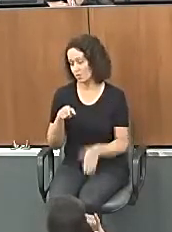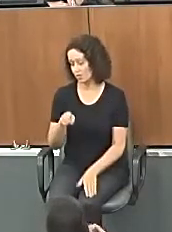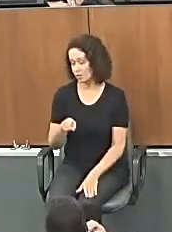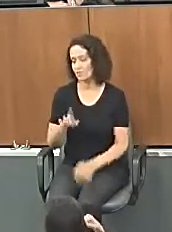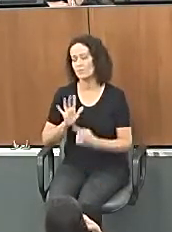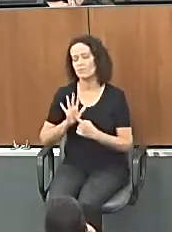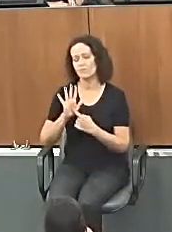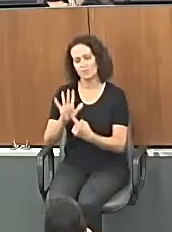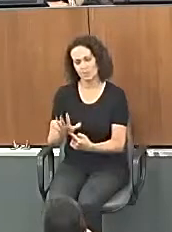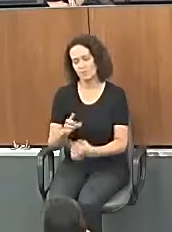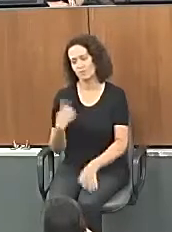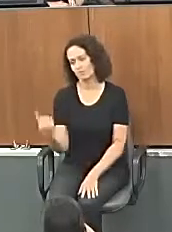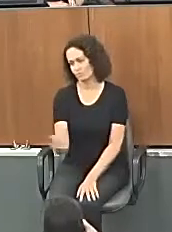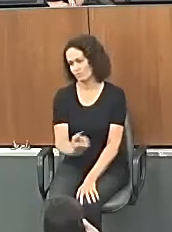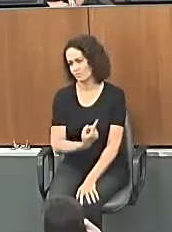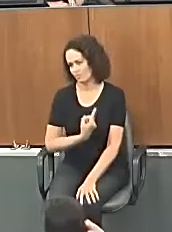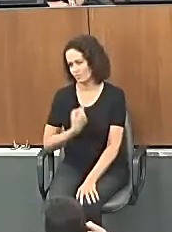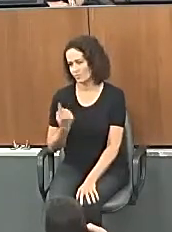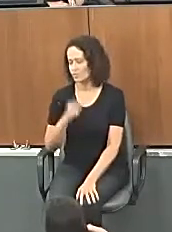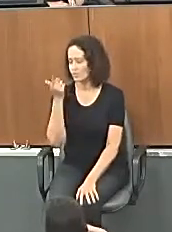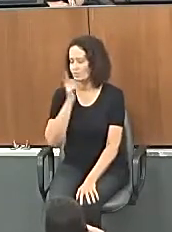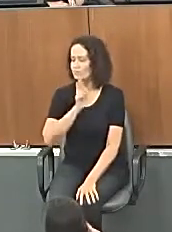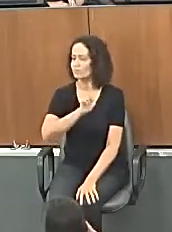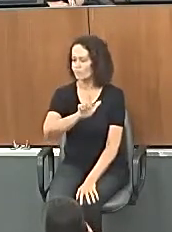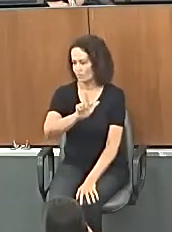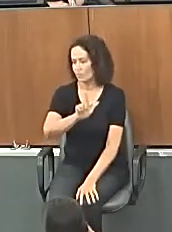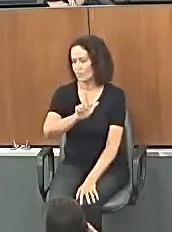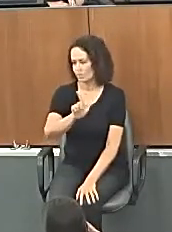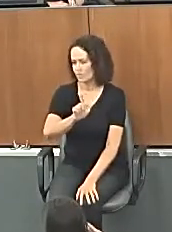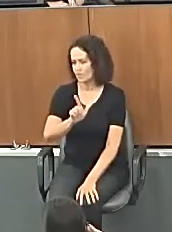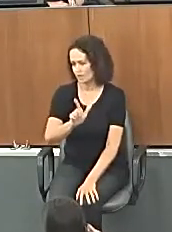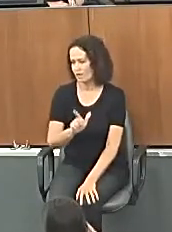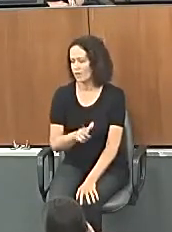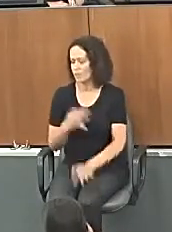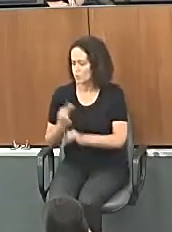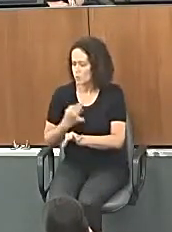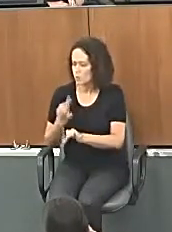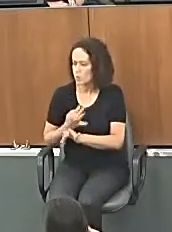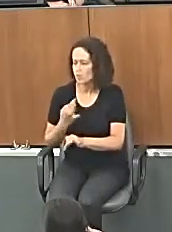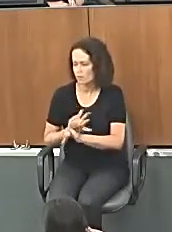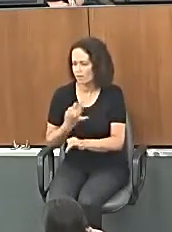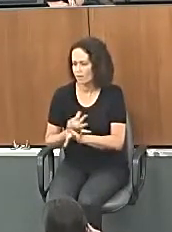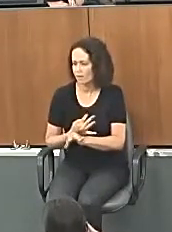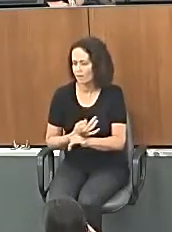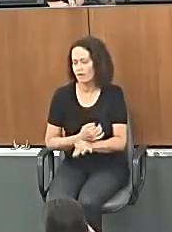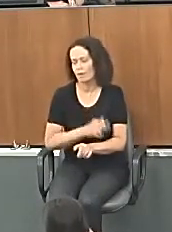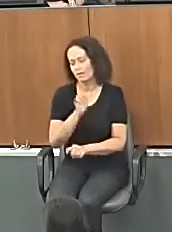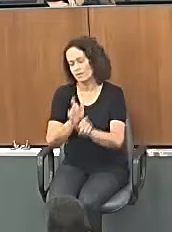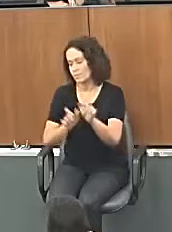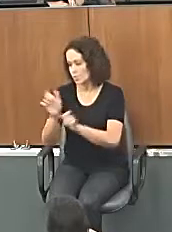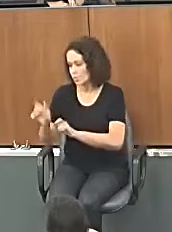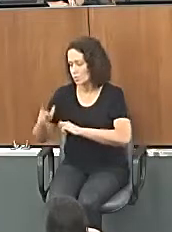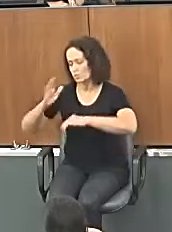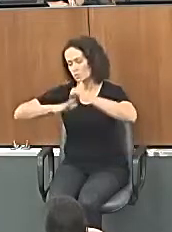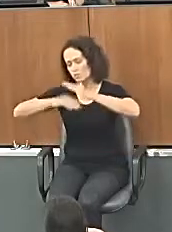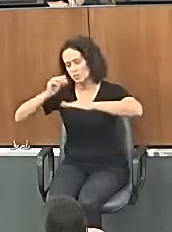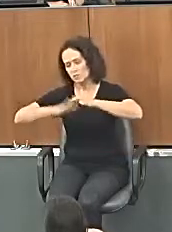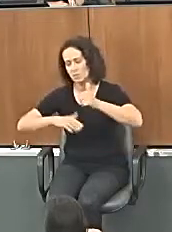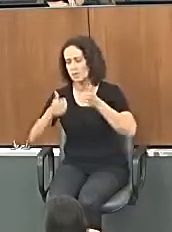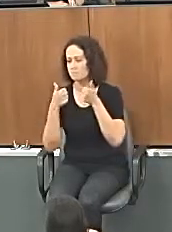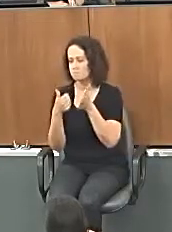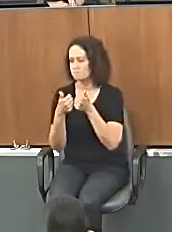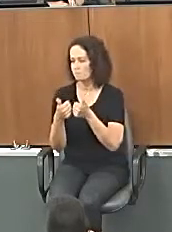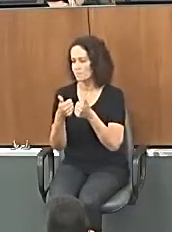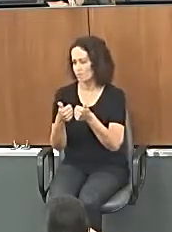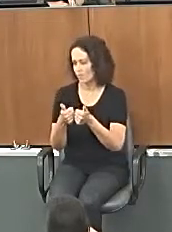prova de que quando a gente consegue suportar essas pessoas com profissionais adequado o